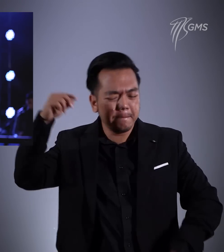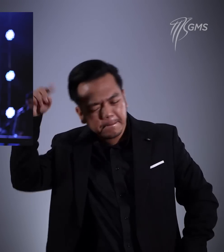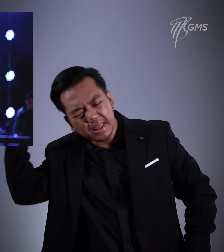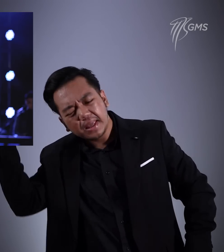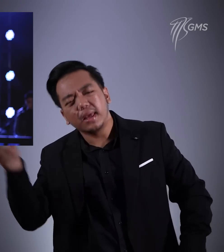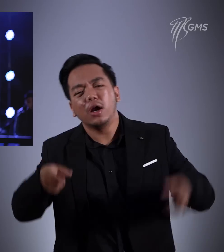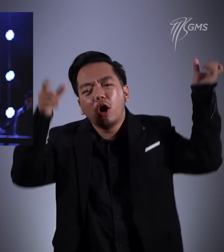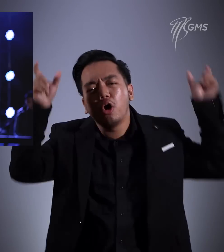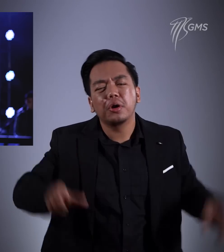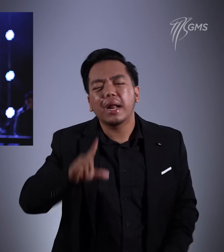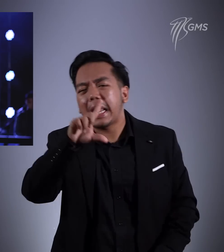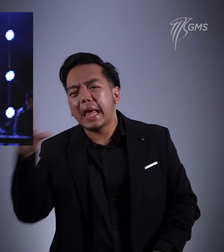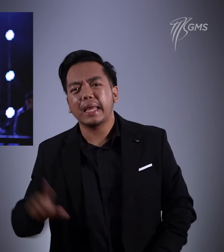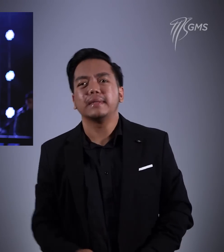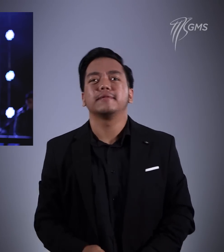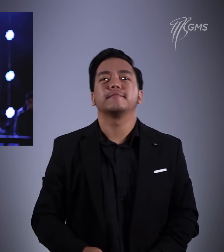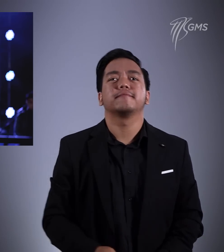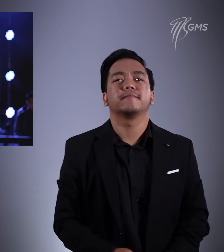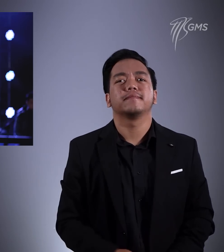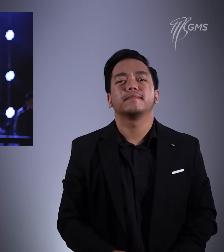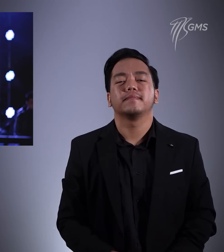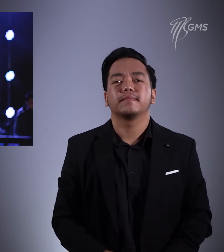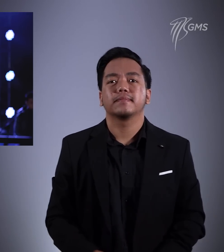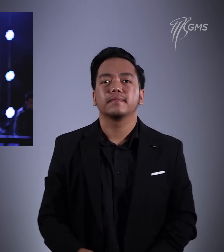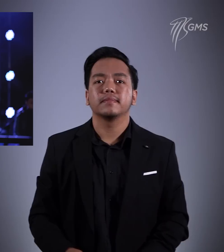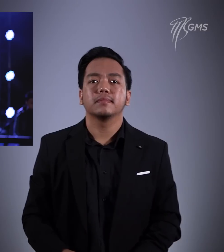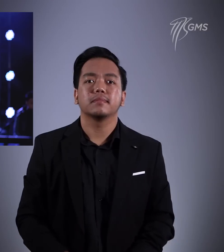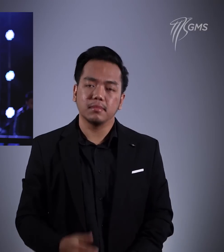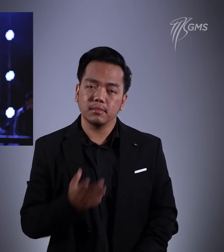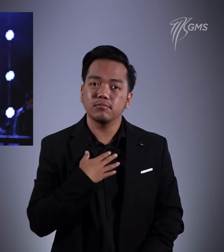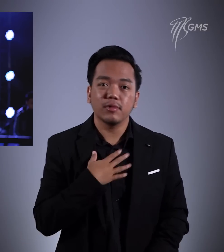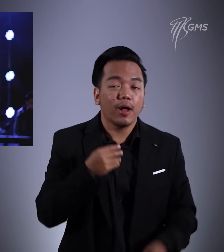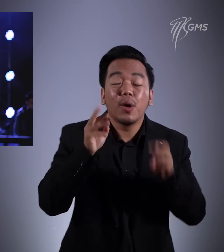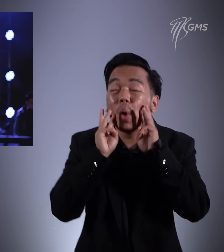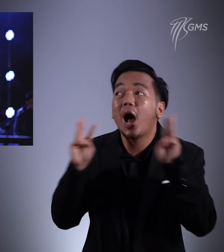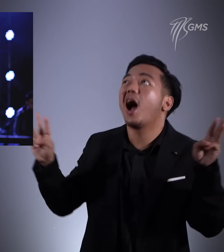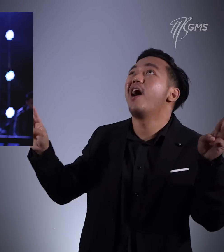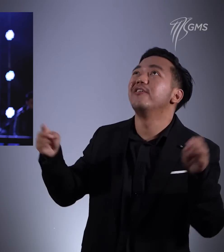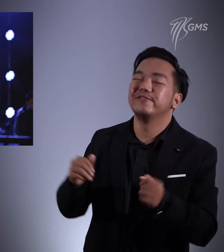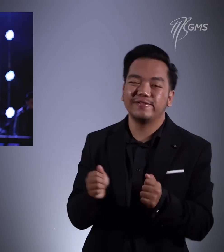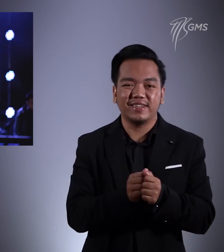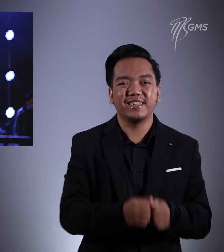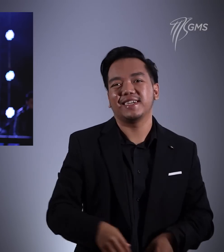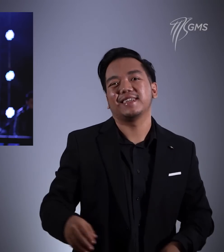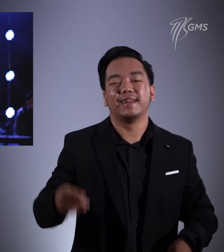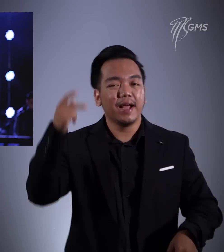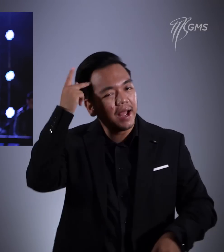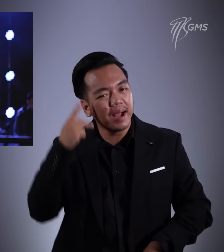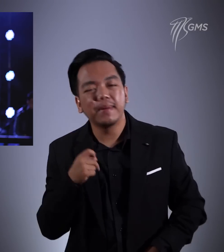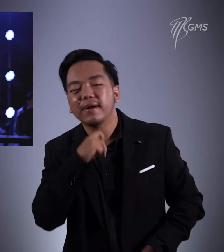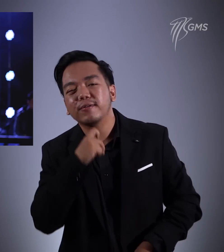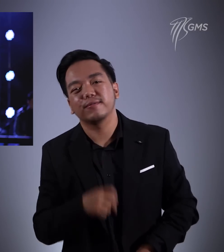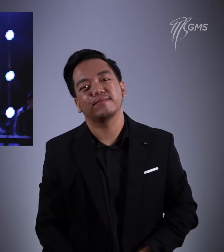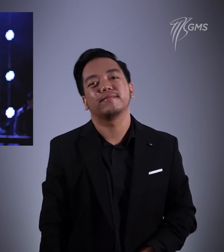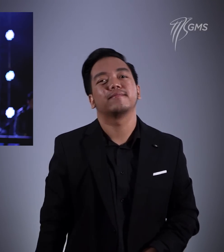sendiri. Yang belum dijawab oleh Tuhan. Saya kagum dengan Habakuk. Kalau Anda baca pasal 1 dan 2 ada banyak